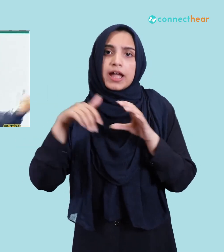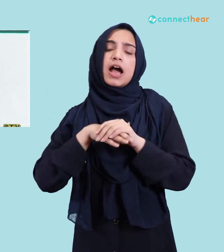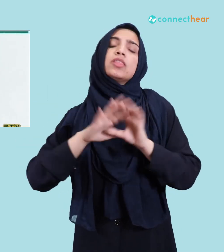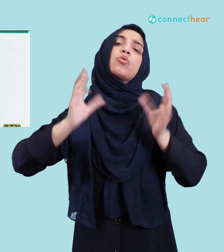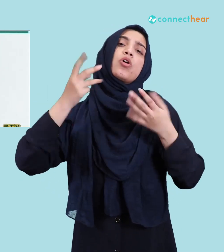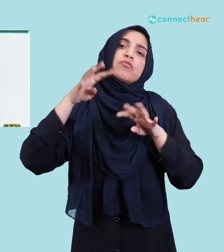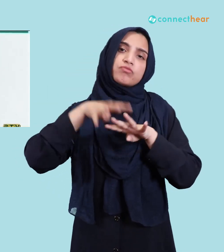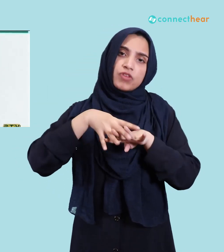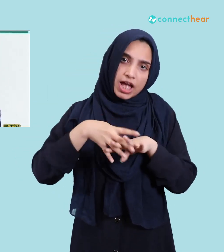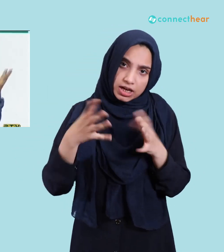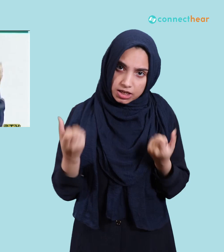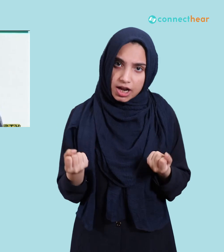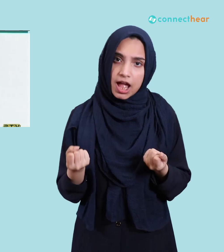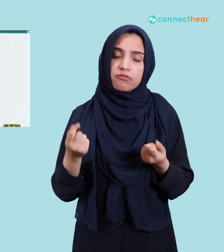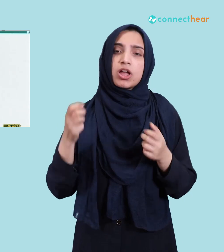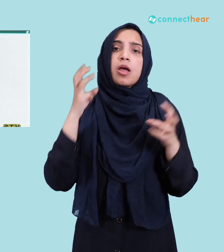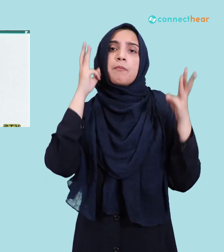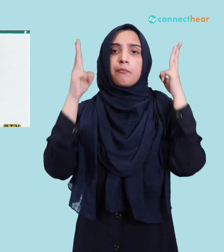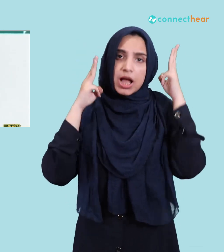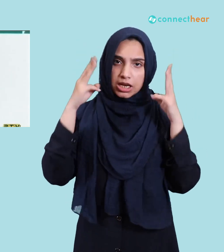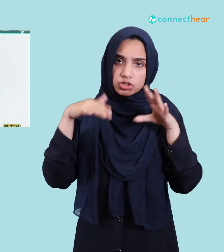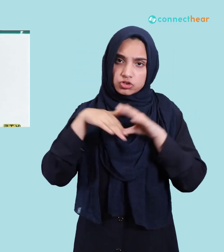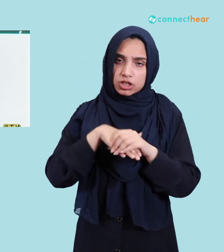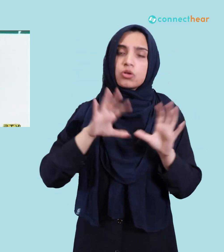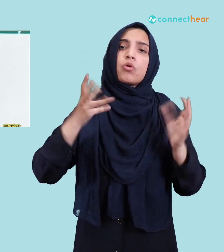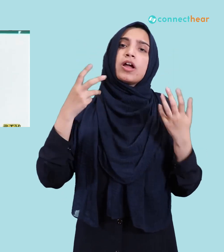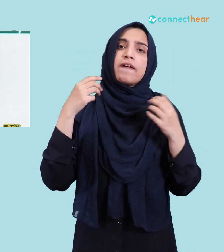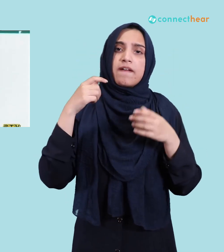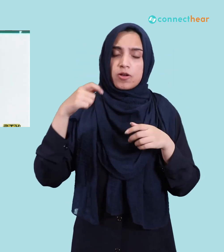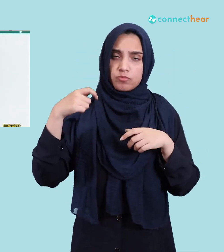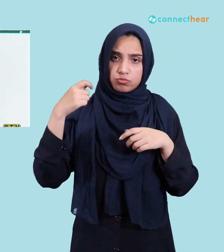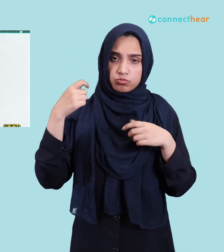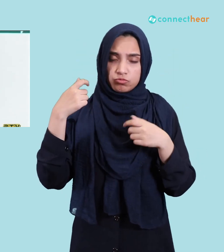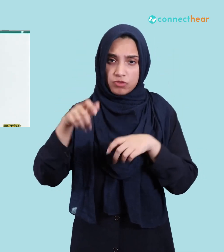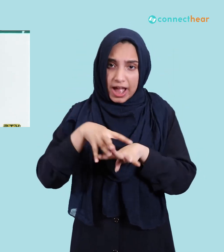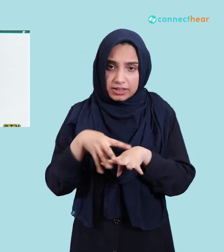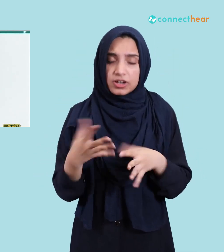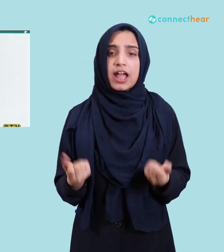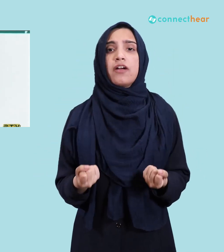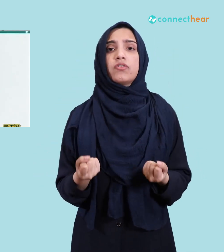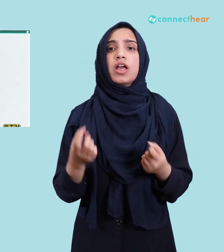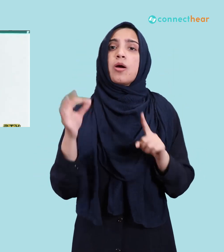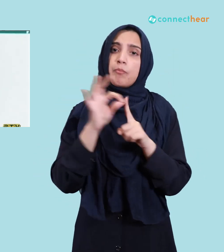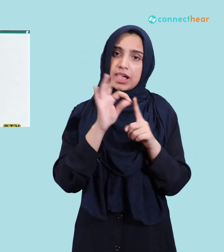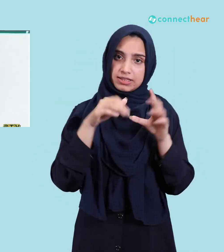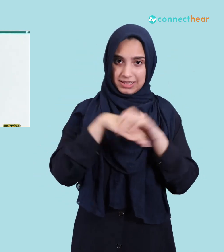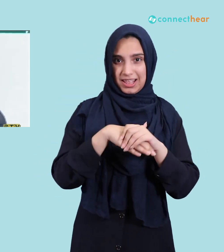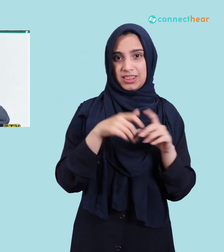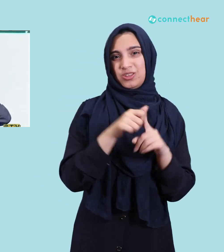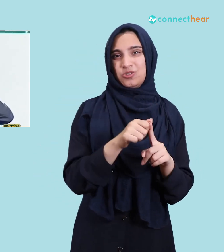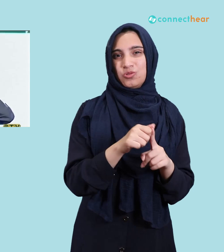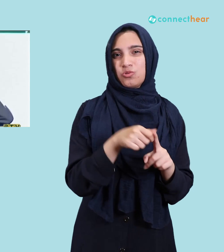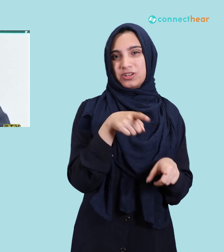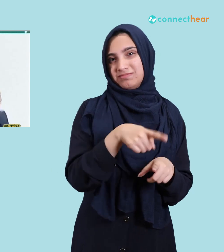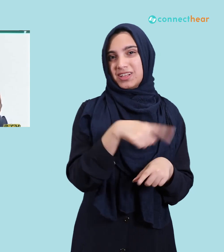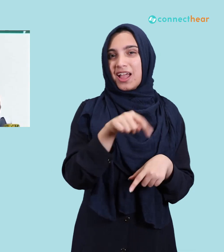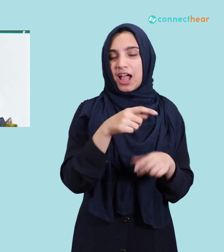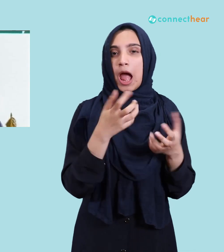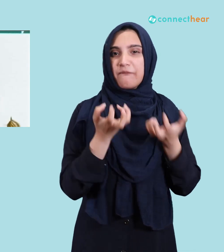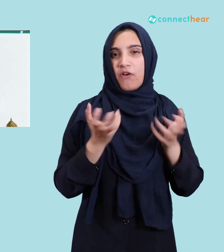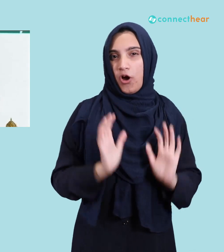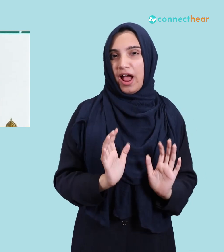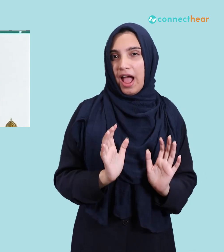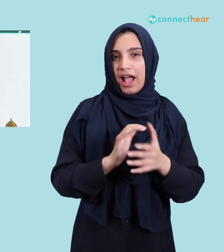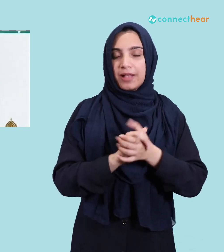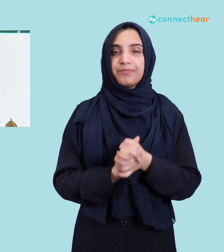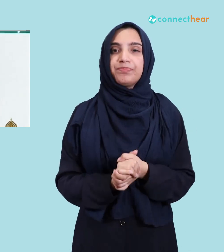بنگلہ دیش بھی کئی ملیشیا چلے جاتے ہیں. تو پاکستان میں کیوں نہیں انویسٹ کرتے؟ اور اس کی بہت بڑی وجہ یہ ہے کہ ہماری ذہنیت ابھی تک یہ